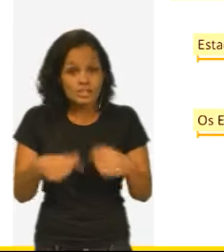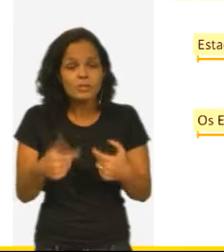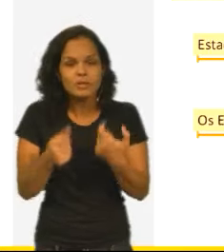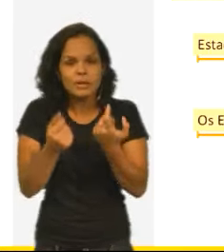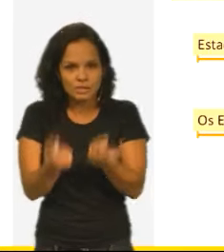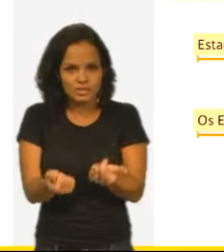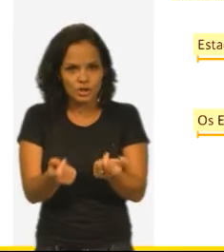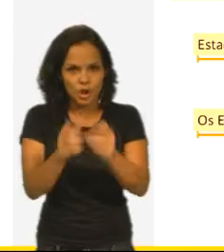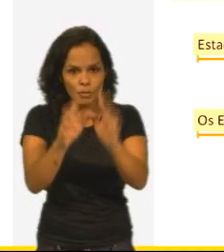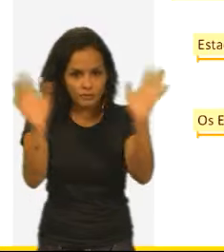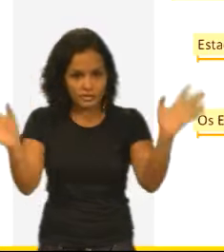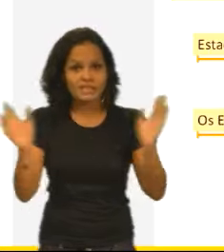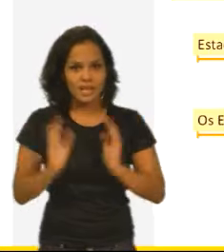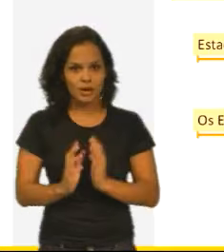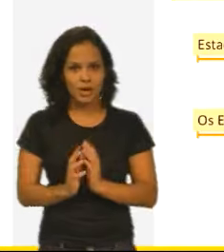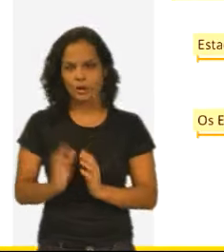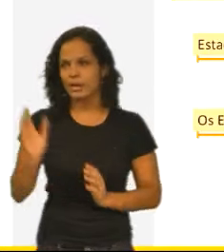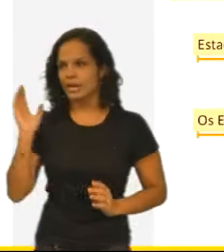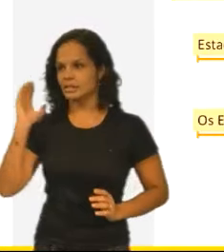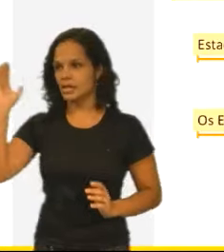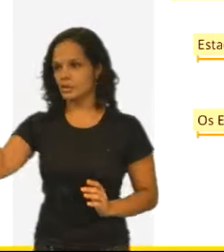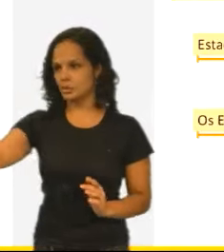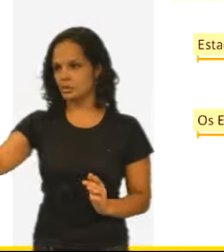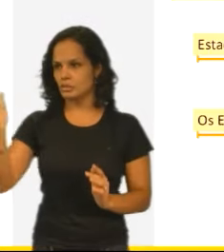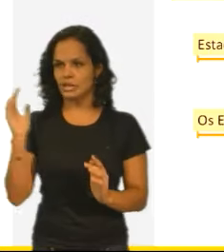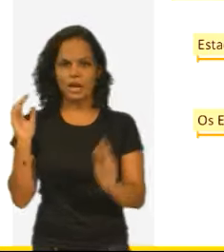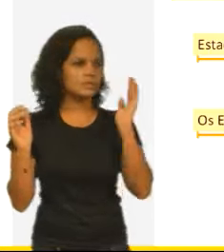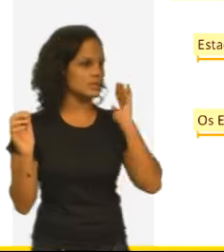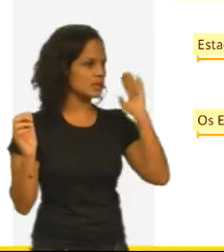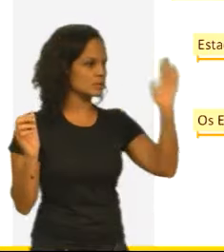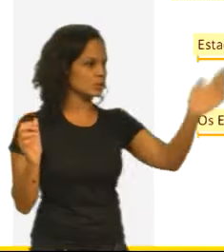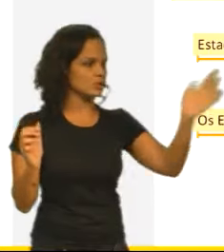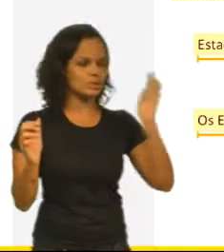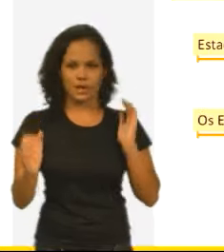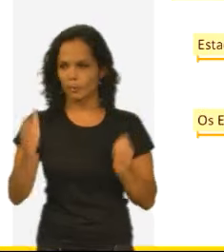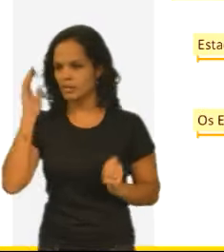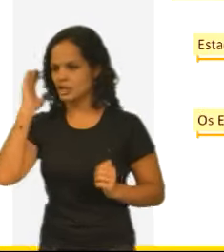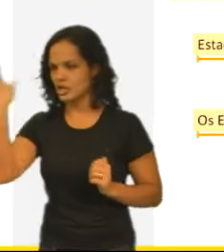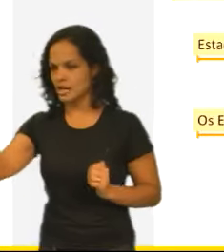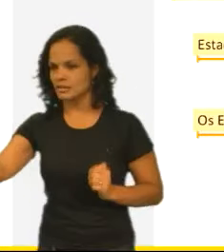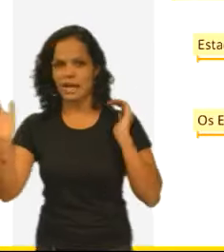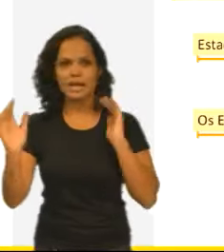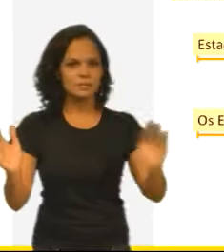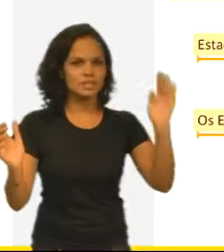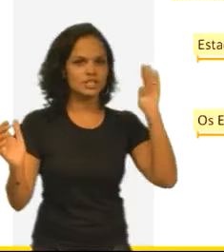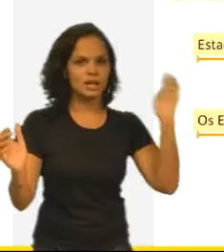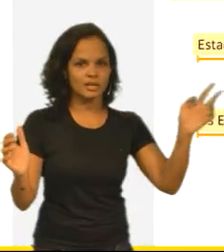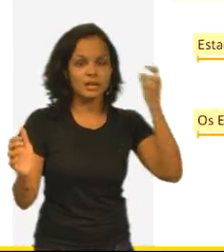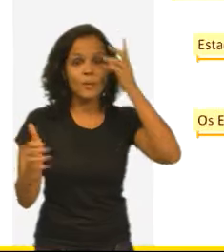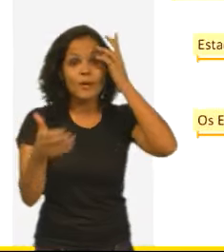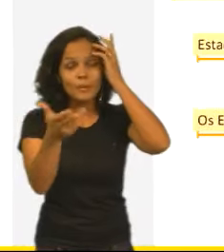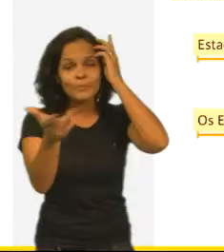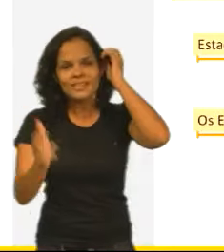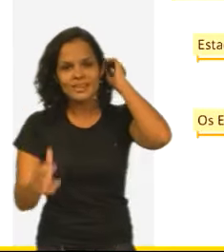não damos esse nome, vocês decoram, Estados Unidos é, os Estados Unidos são, Minas Gerais é, as Minas Gerais são. Mas é